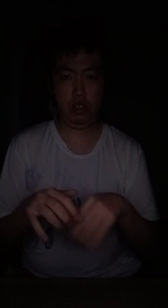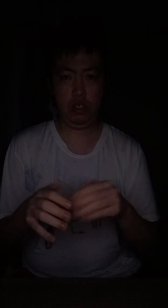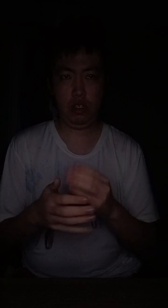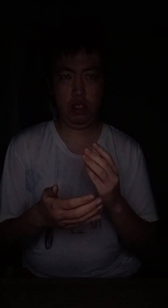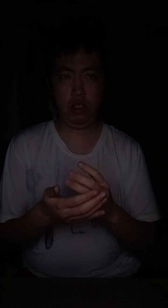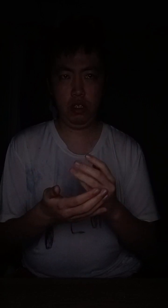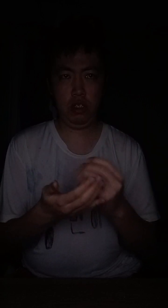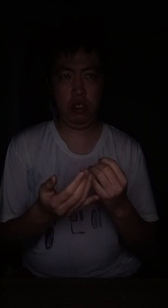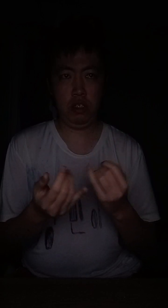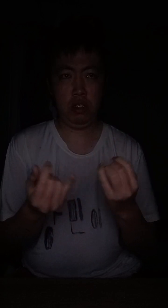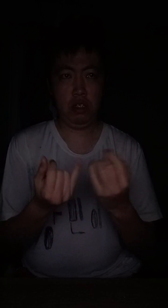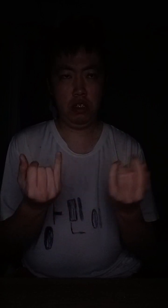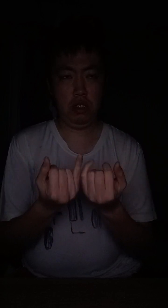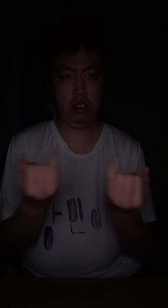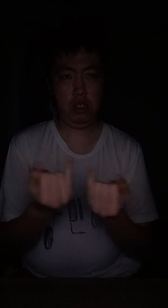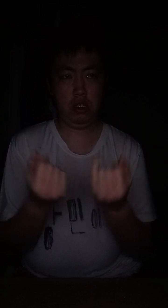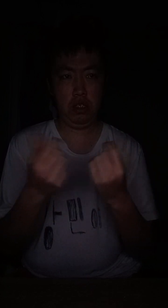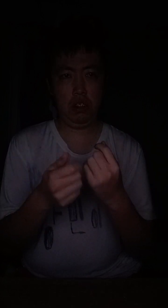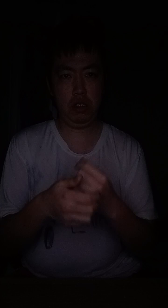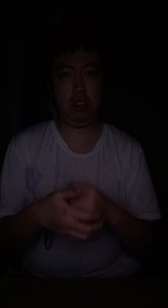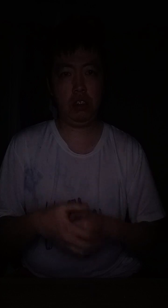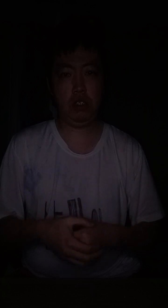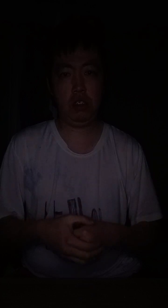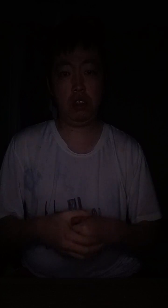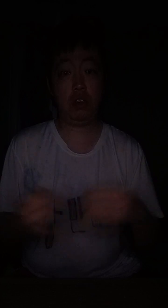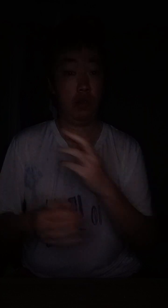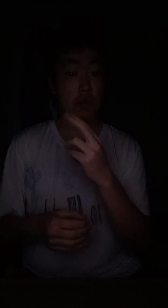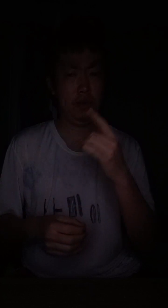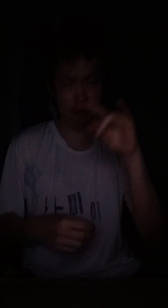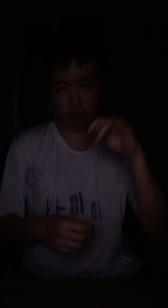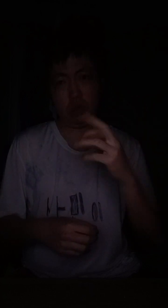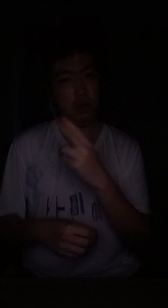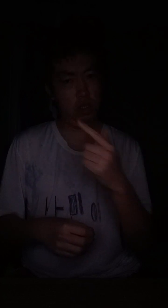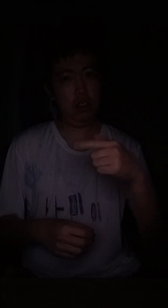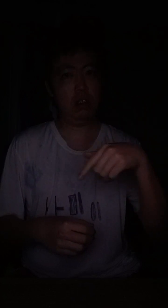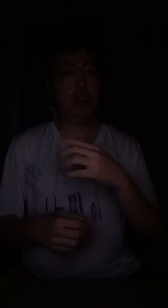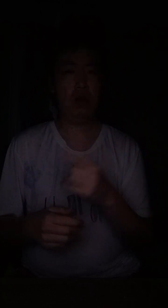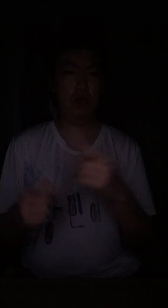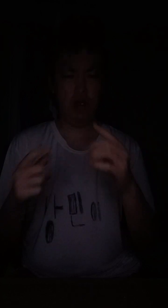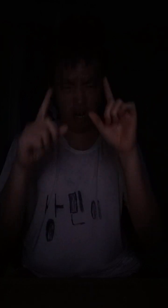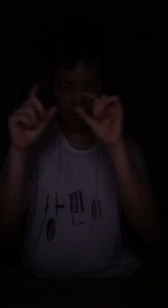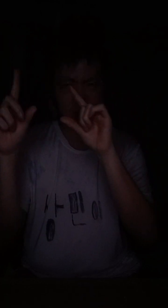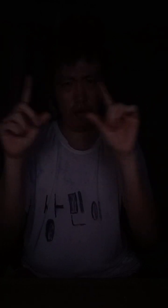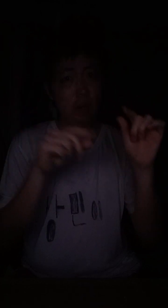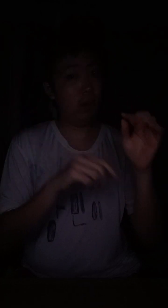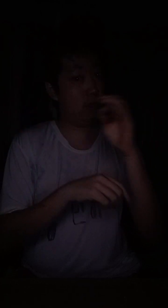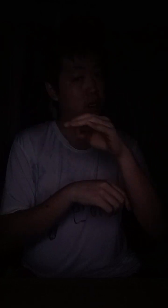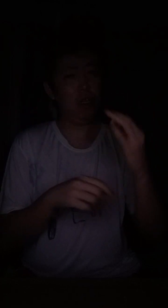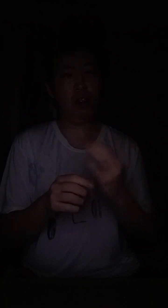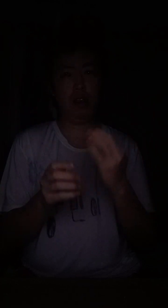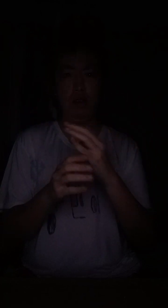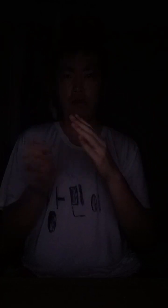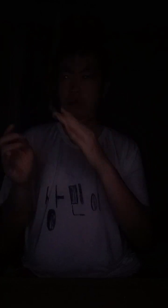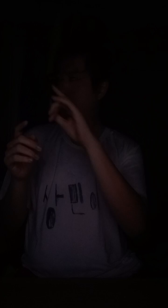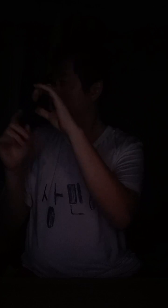되는 그런 경우가 많이 있었는데 대검찰청이 발표한 통계에는 몰래카메라 범죄가 지난 10년 발생한 성범죄